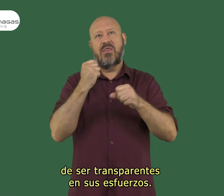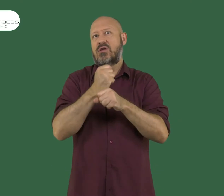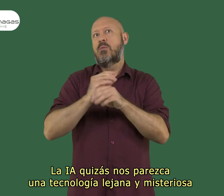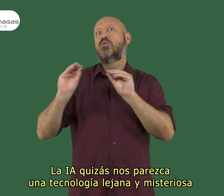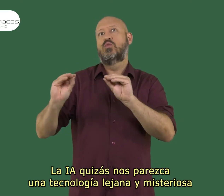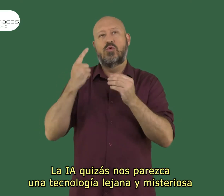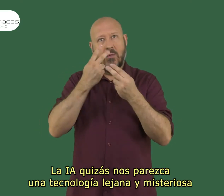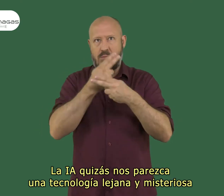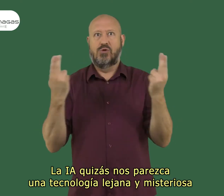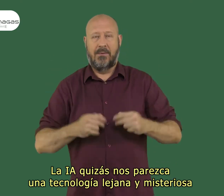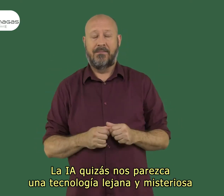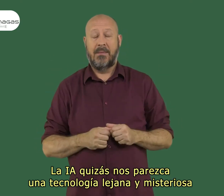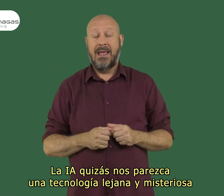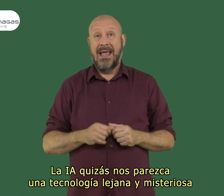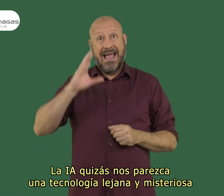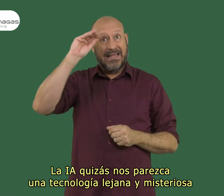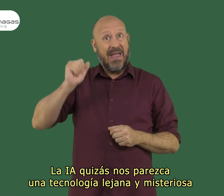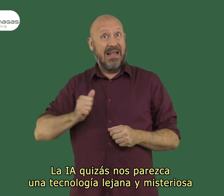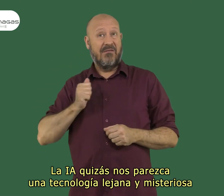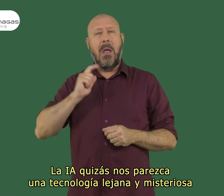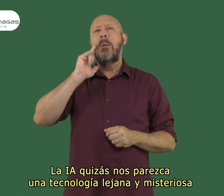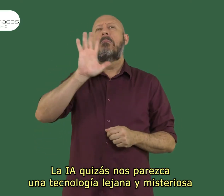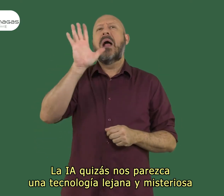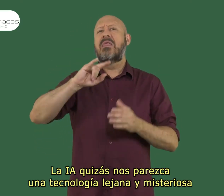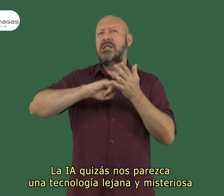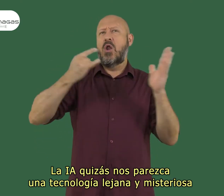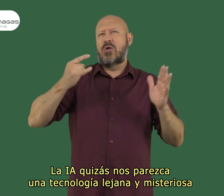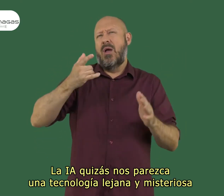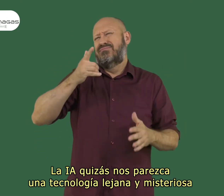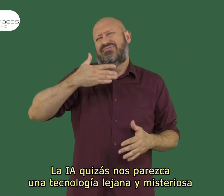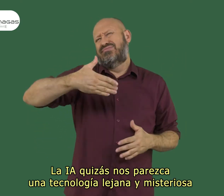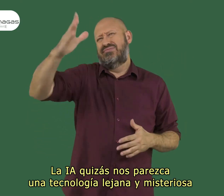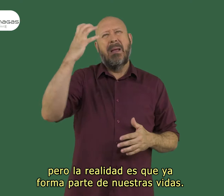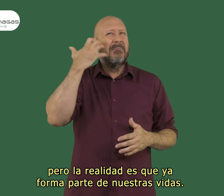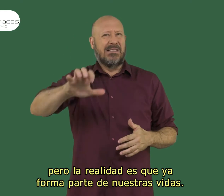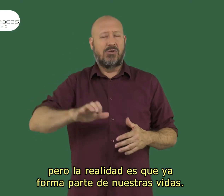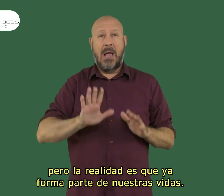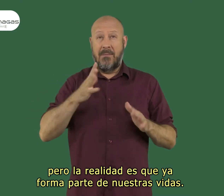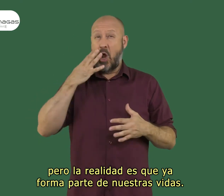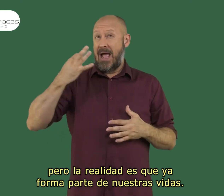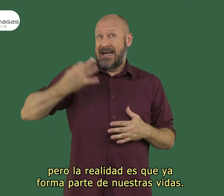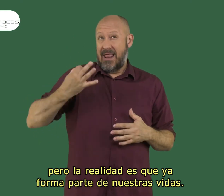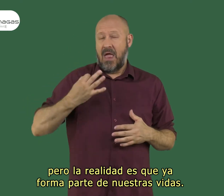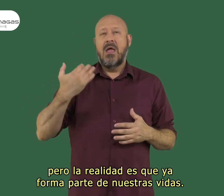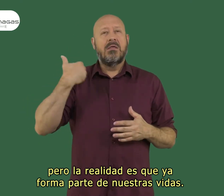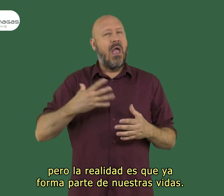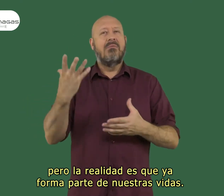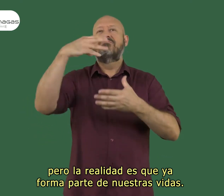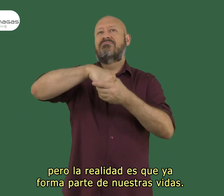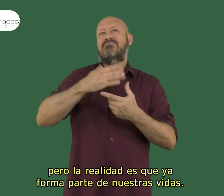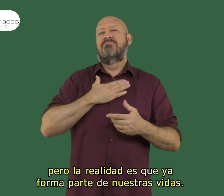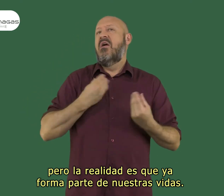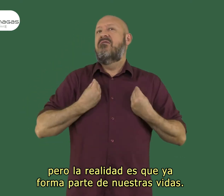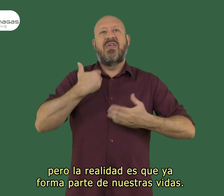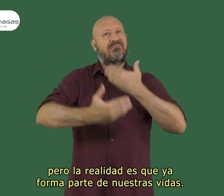esfuerzos. La inteligencia artificial quizás nos parezca una tecnología lejana y misteriosa, pero la realidad es que ya forma parte